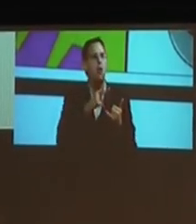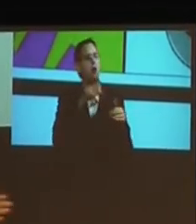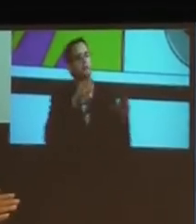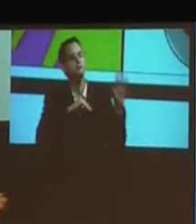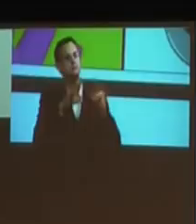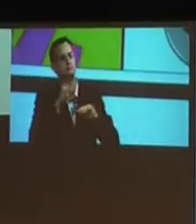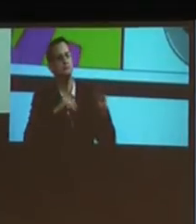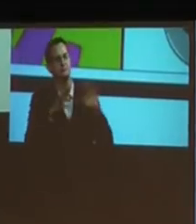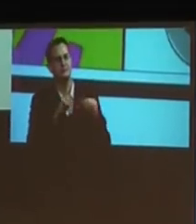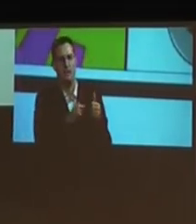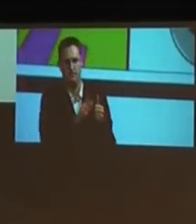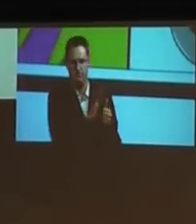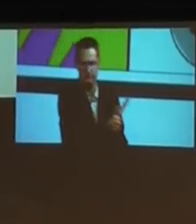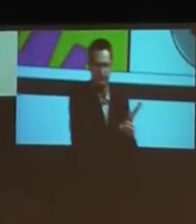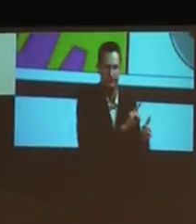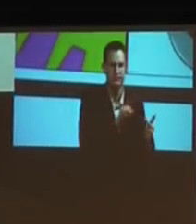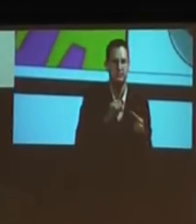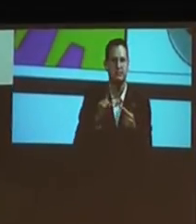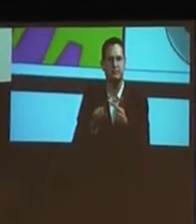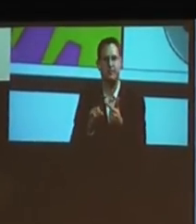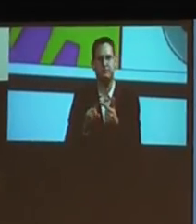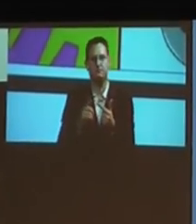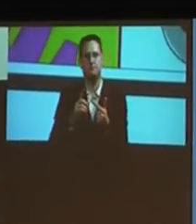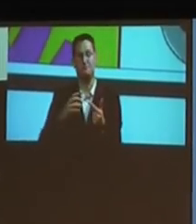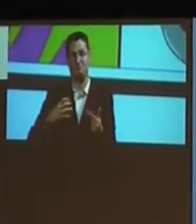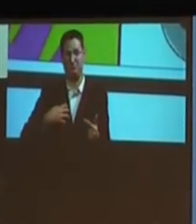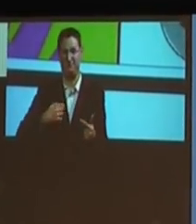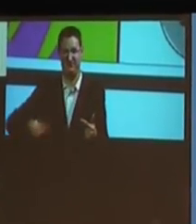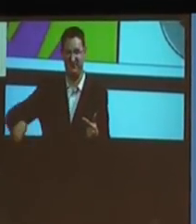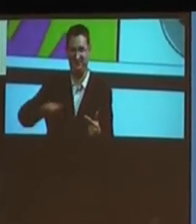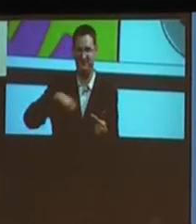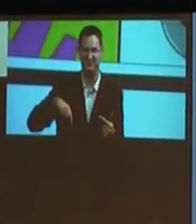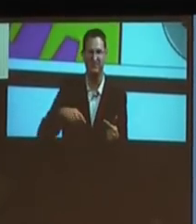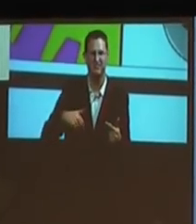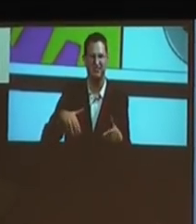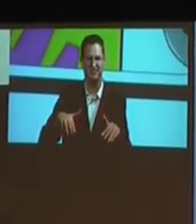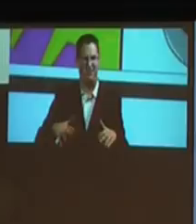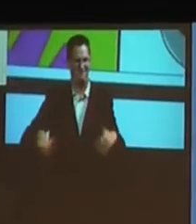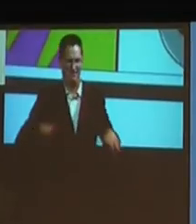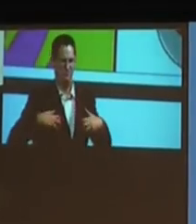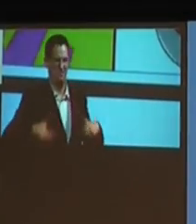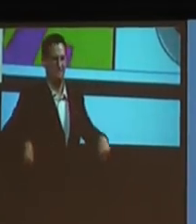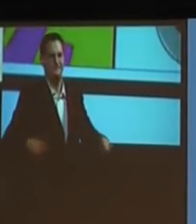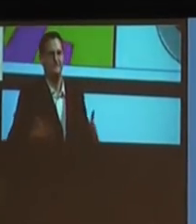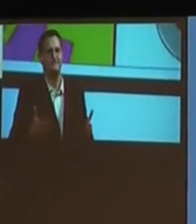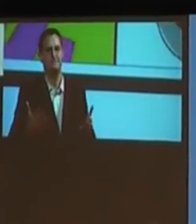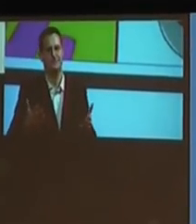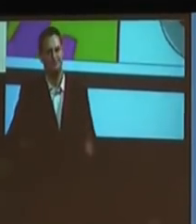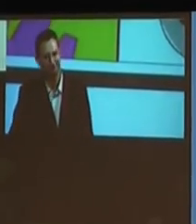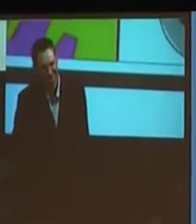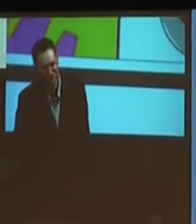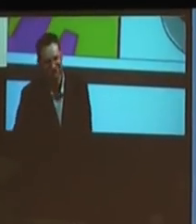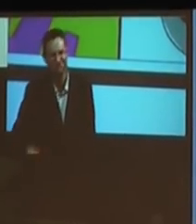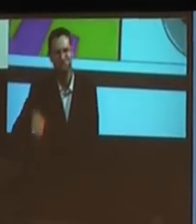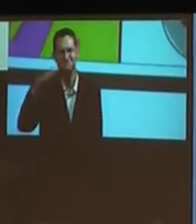Exklusion von Gebärdensprache aus der Erziehung von Kindern mit CI, das ist ein ganz großes Thema, mit dem wir uns nach wie